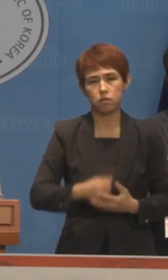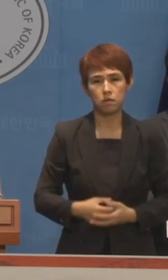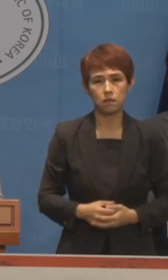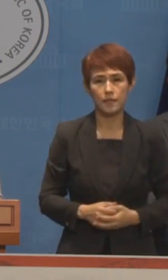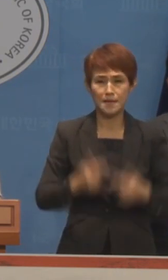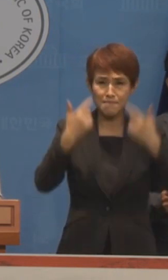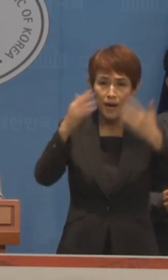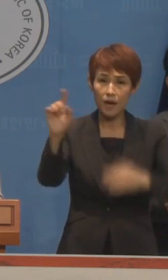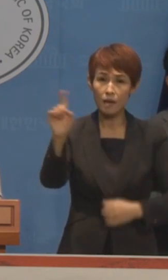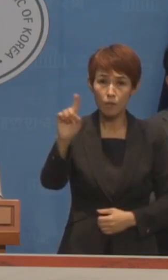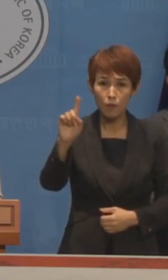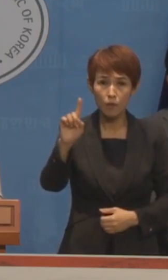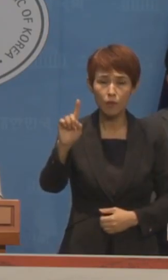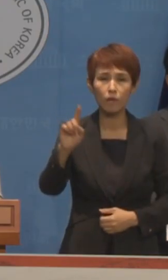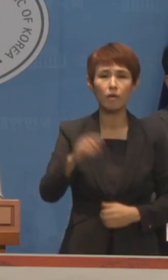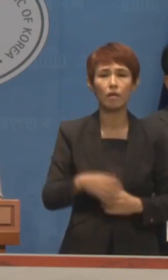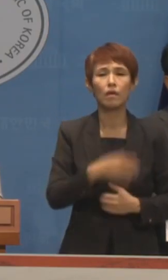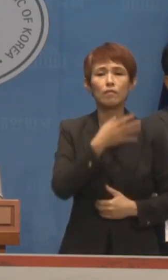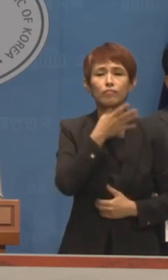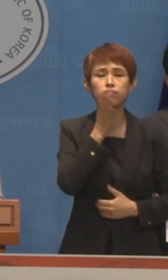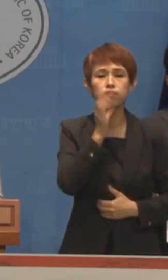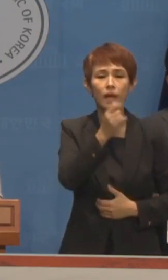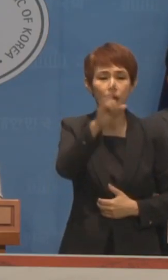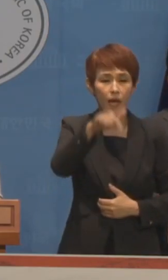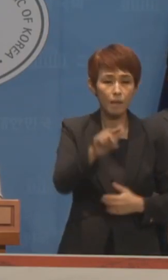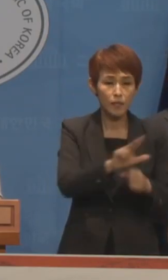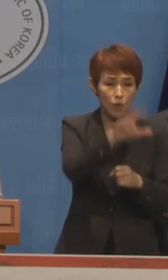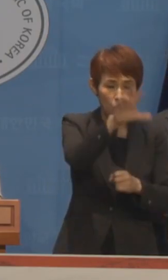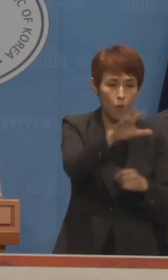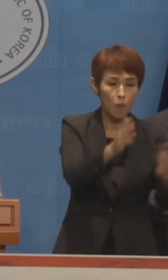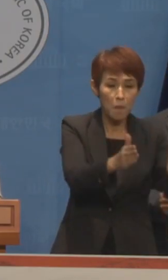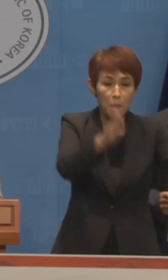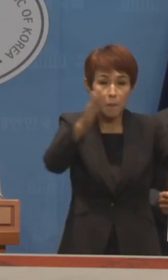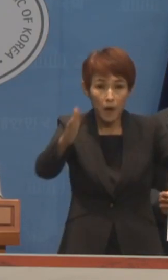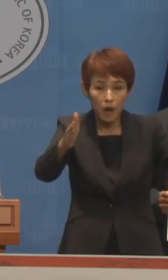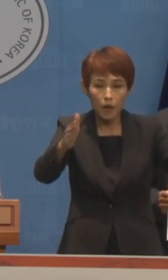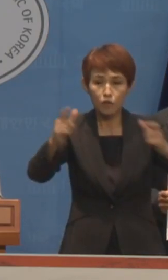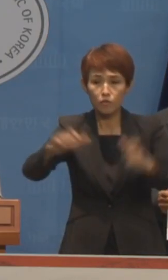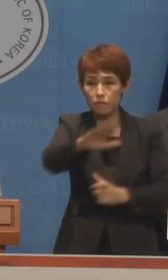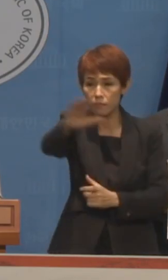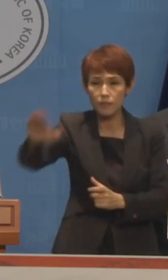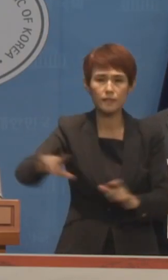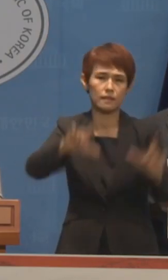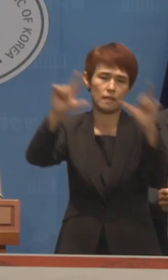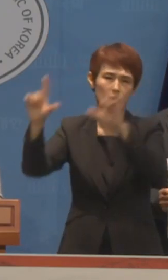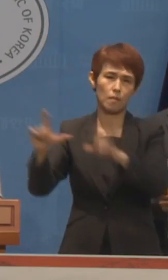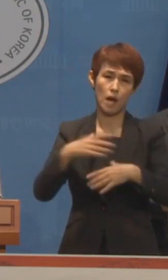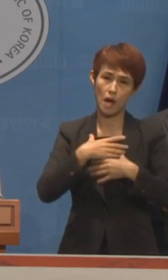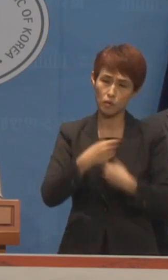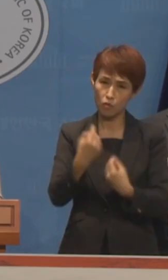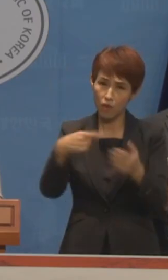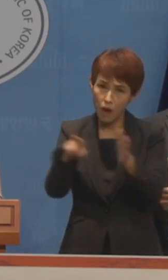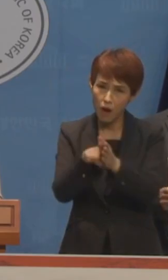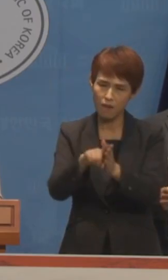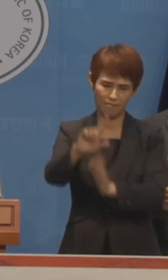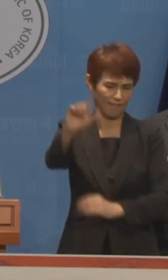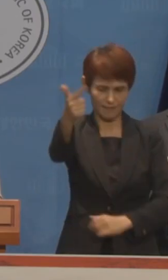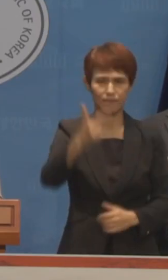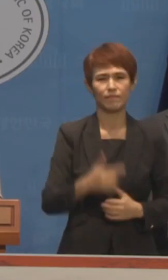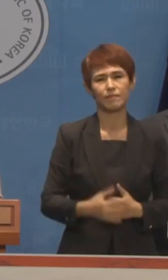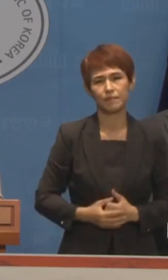분명한 것은 노핵발전소의 수명 연장 추진이 지역 주민들의 삶과 안전을 위한 것이 절대 아니라는